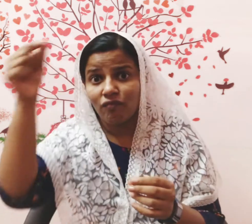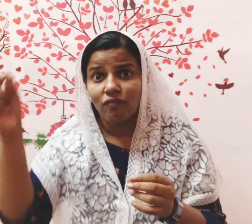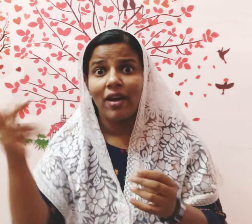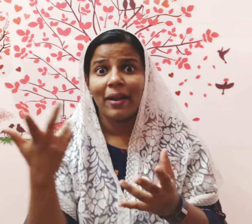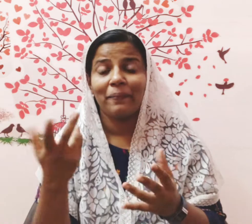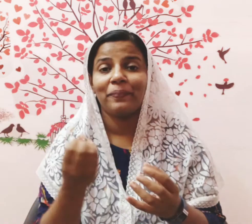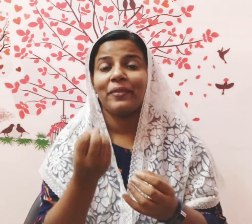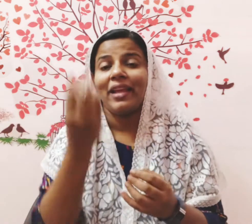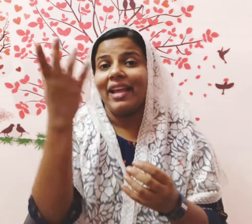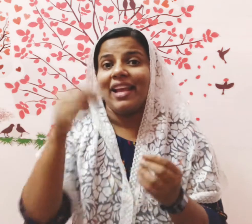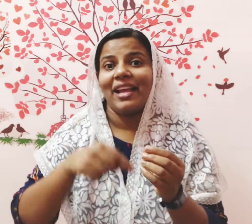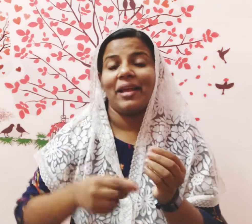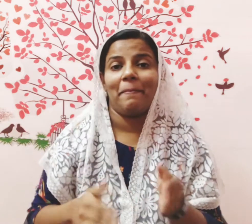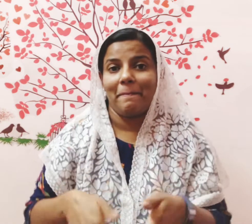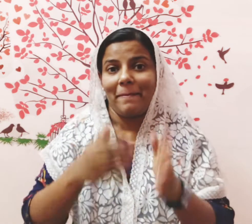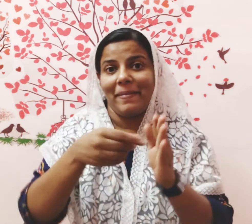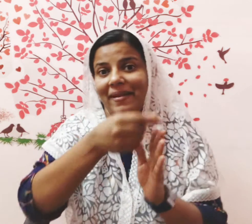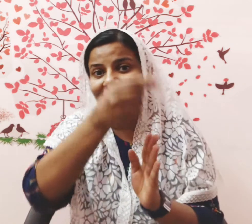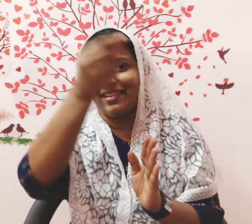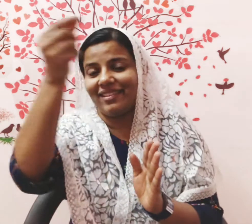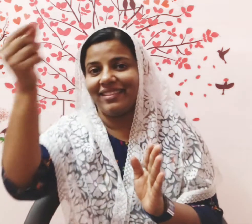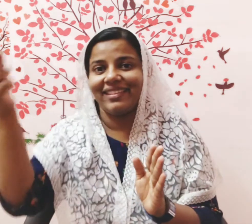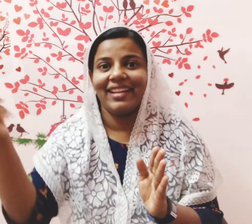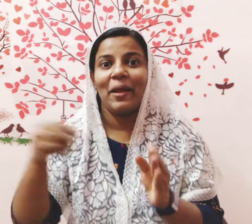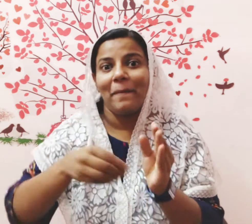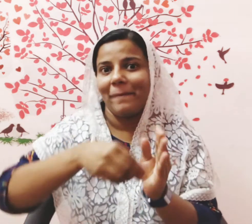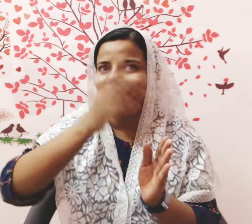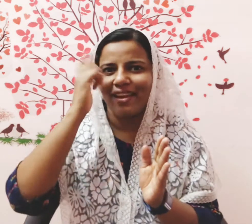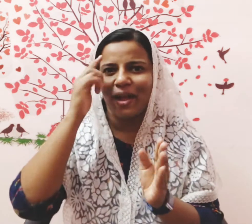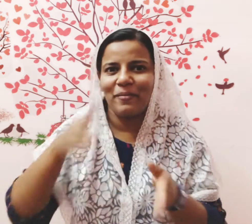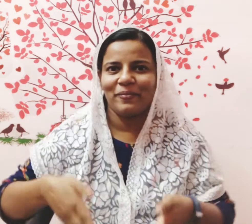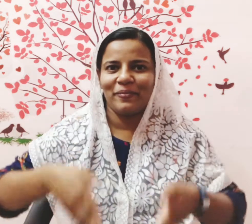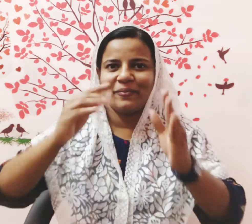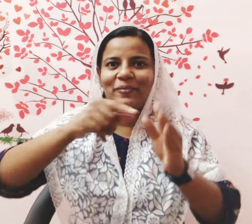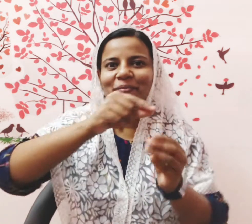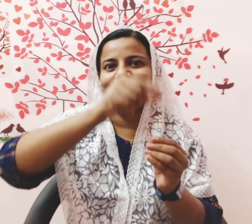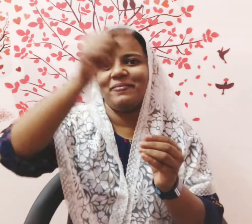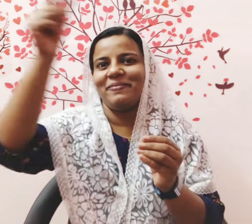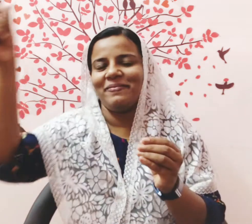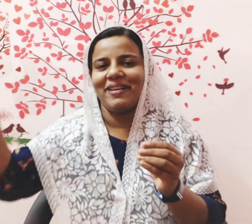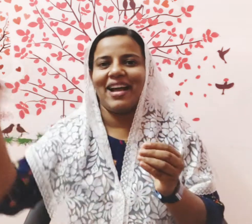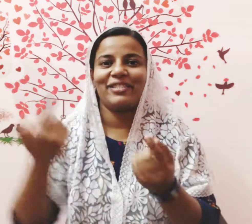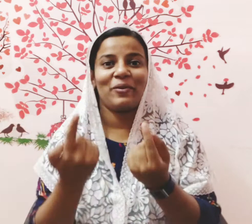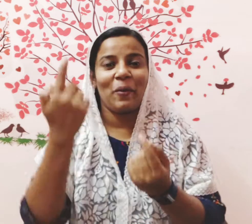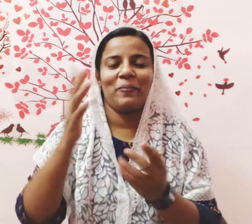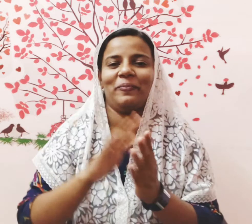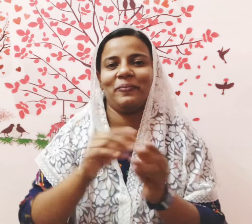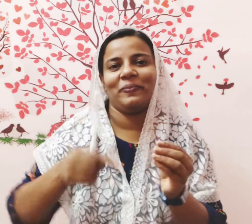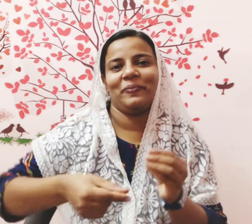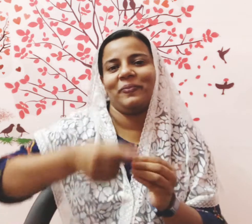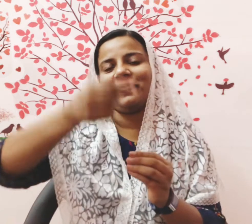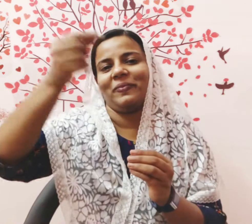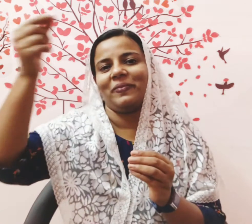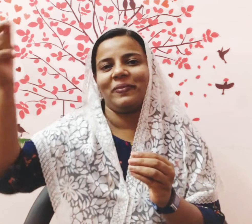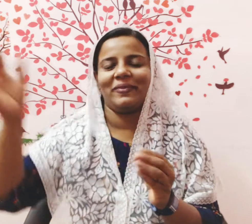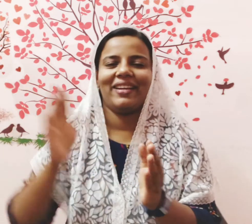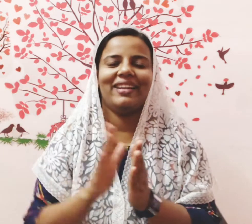ആ വള്ളിയിലൂടെ വള്ളി മേലോട്ട് പോകുന്നു, അതിൽ നിന്നുണ്ടെന്ന ബ്രാഞ്ചുകളുണ്ട്, അല്ലെങ്കിൽ എന്നെ അതിന് പറയുക ആമേൻ കൊമ്പുകൾ എന്ന് പറഞ്ഞാലും ചിലപ്പോൾ